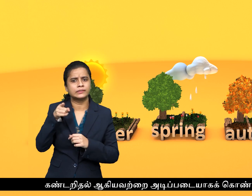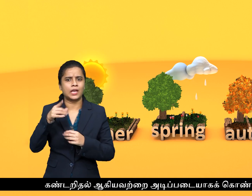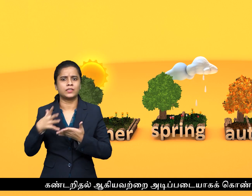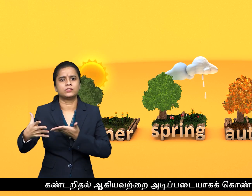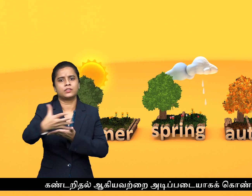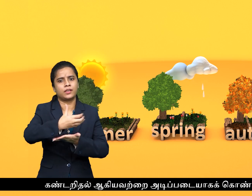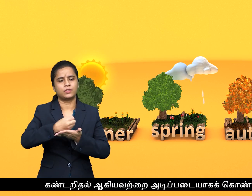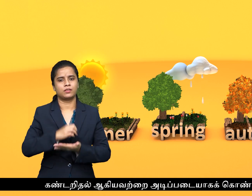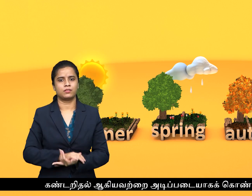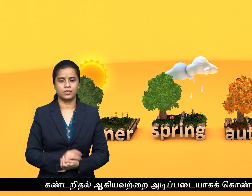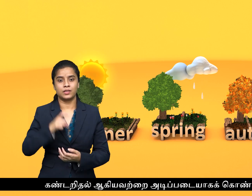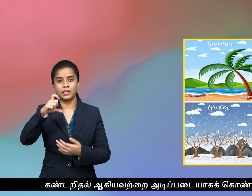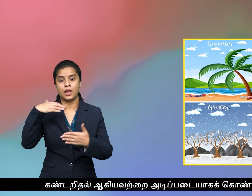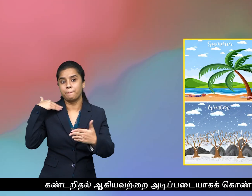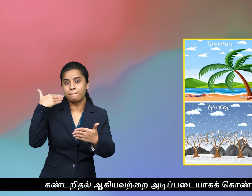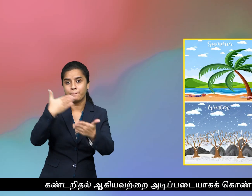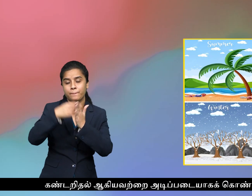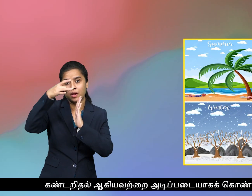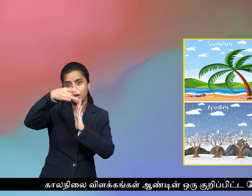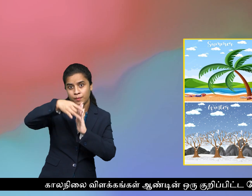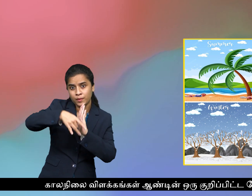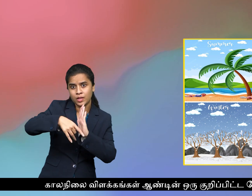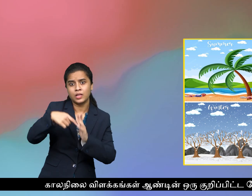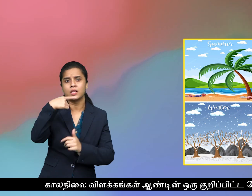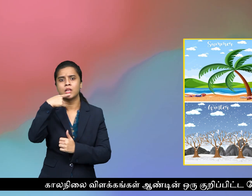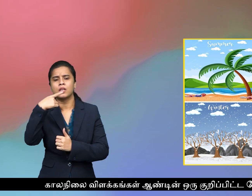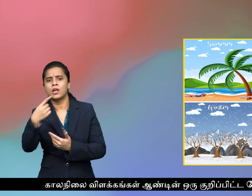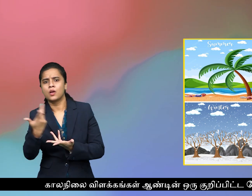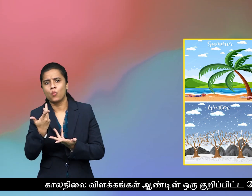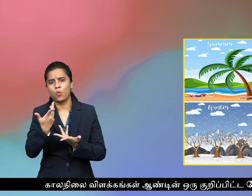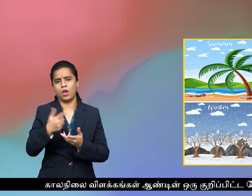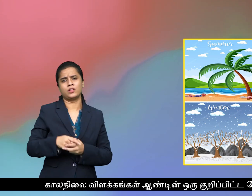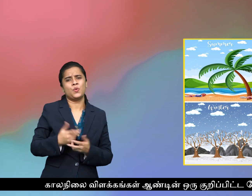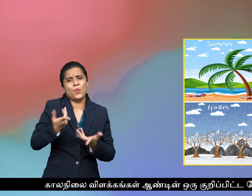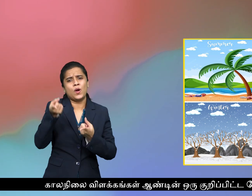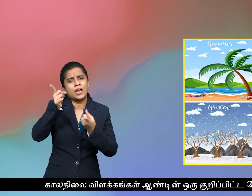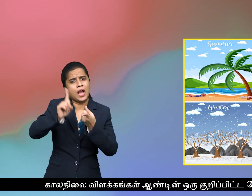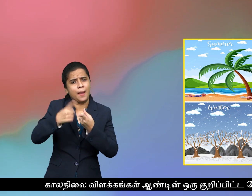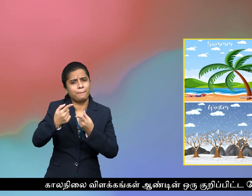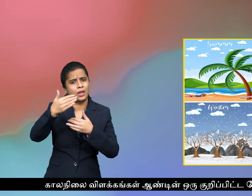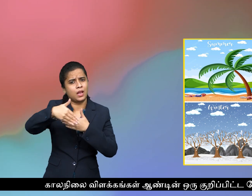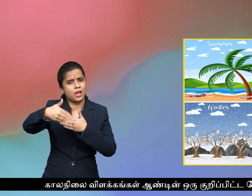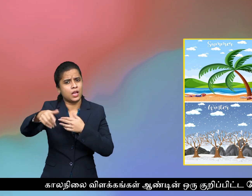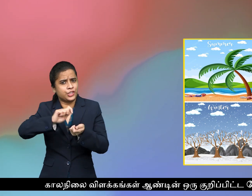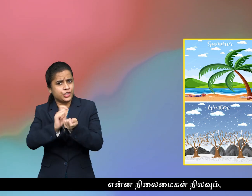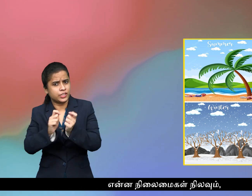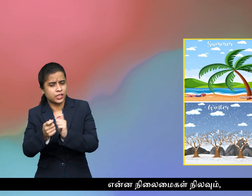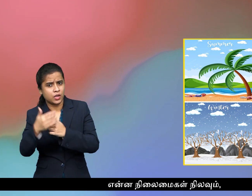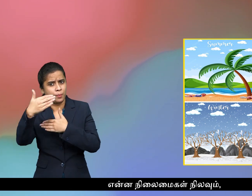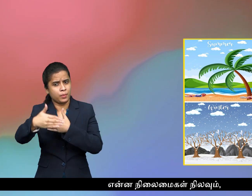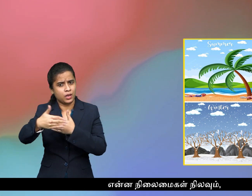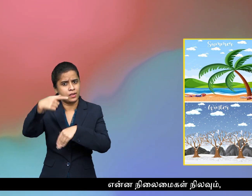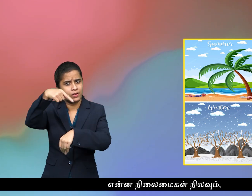கண்டறிதல் ஆகியவற்றை அடிப்படையாகக் கொண்டவை. காலநிலை விளக்கங்கள் ஆண்டின் ஒரு குறிப்பிட்ட நேரத்தில்